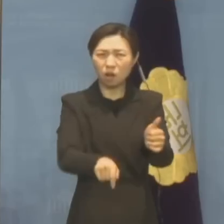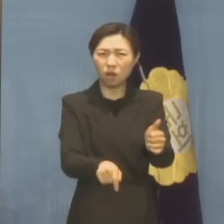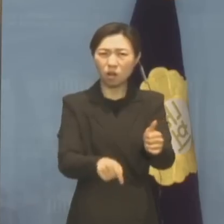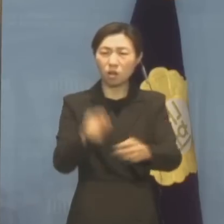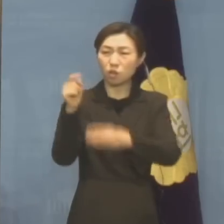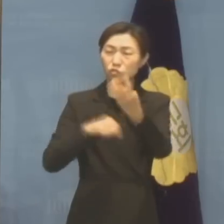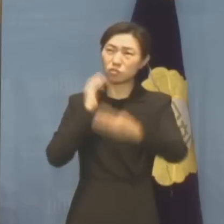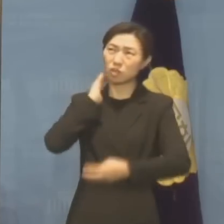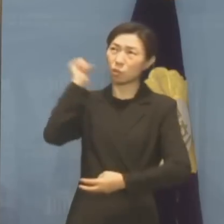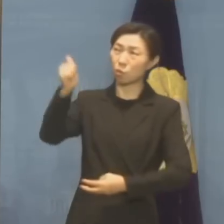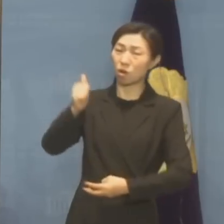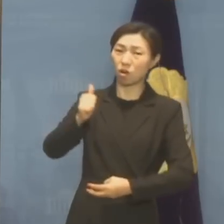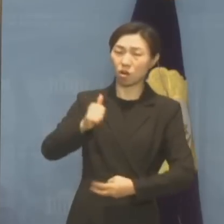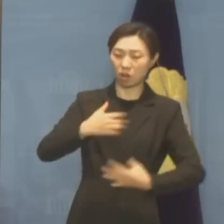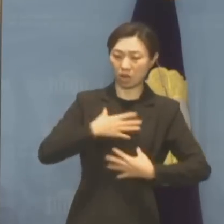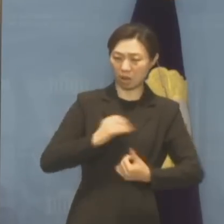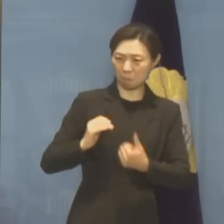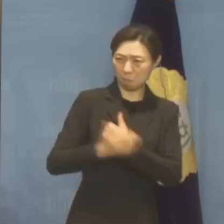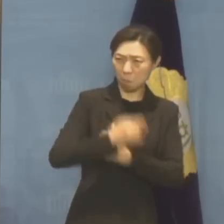의심할 수밖에 없을 것입니다.